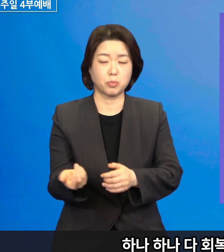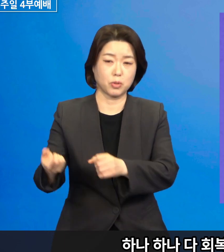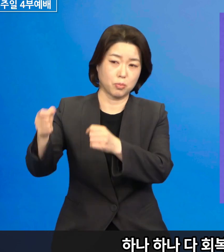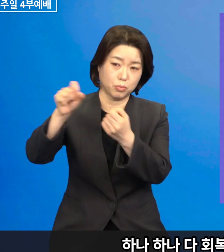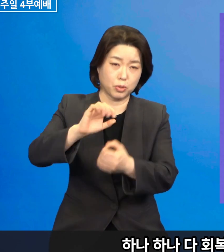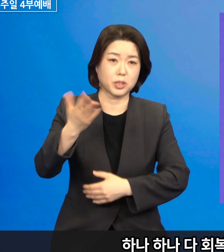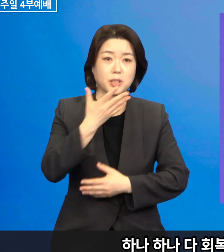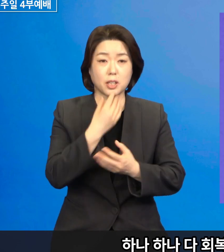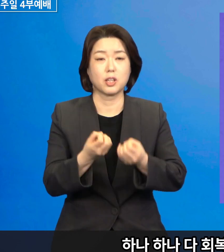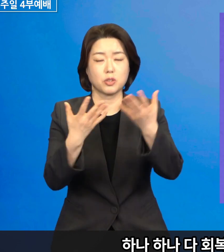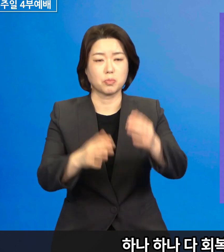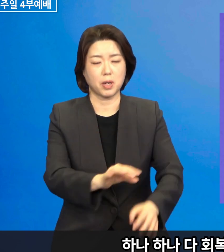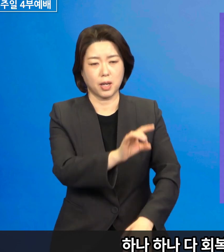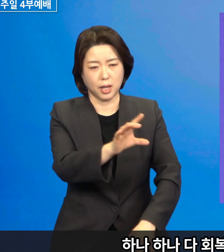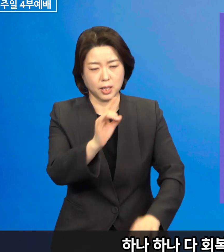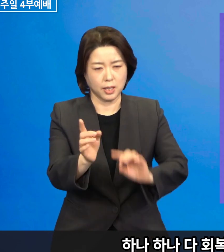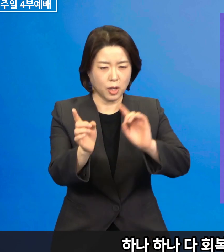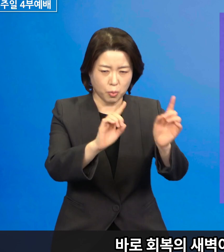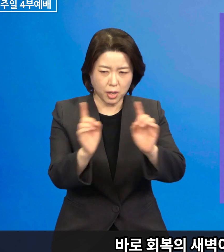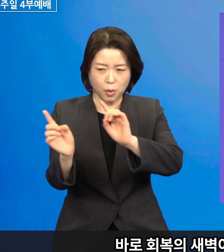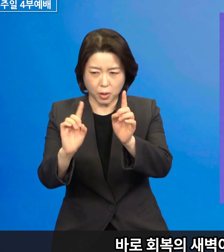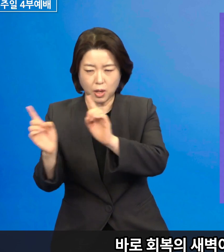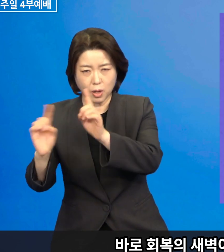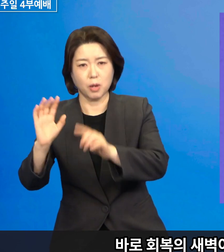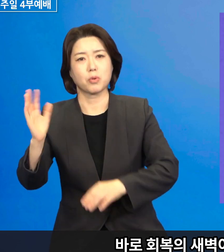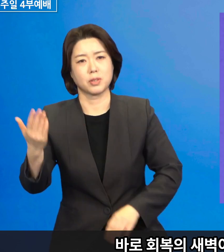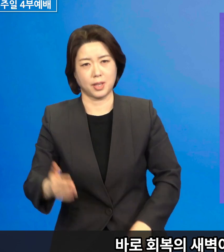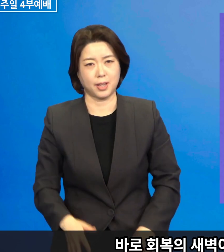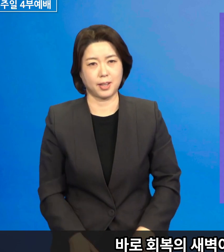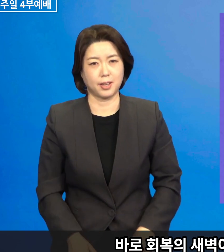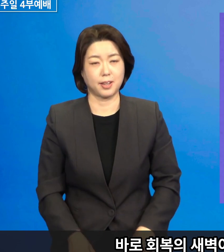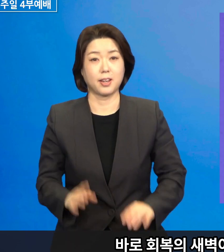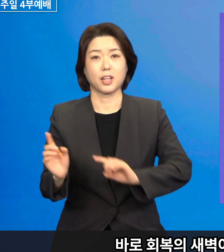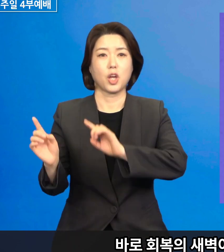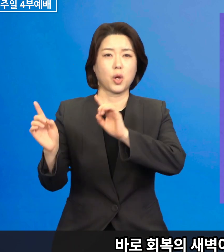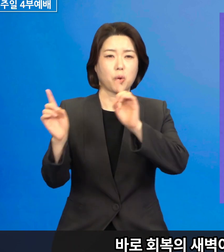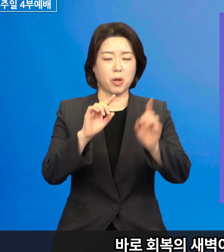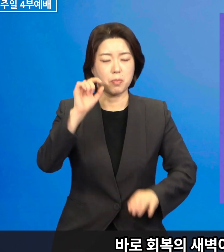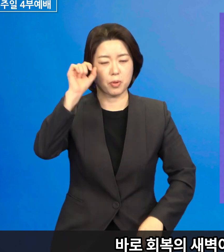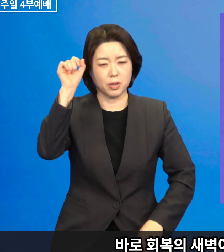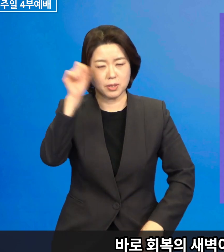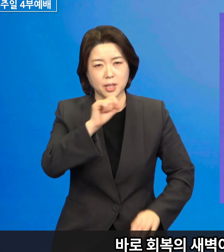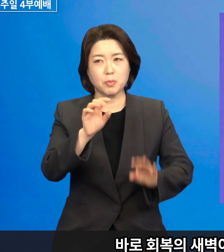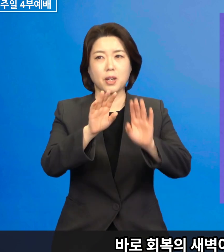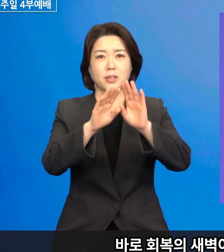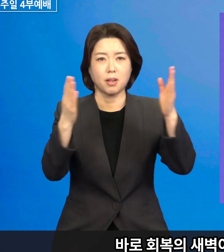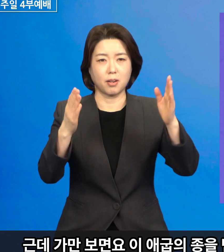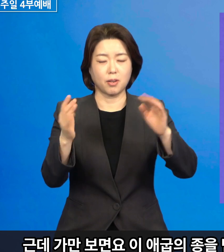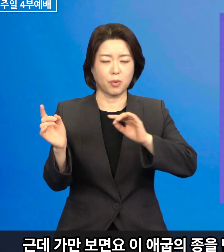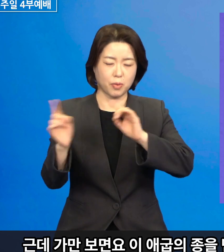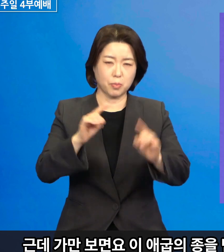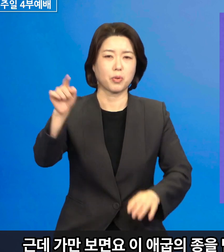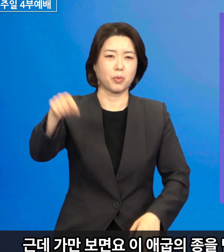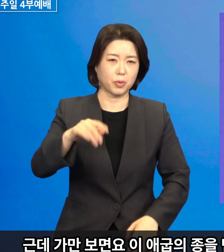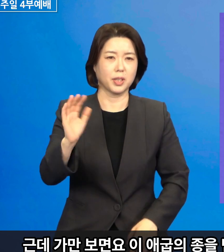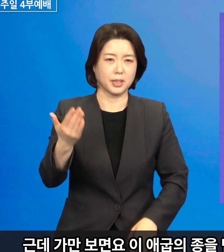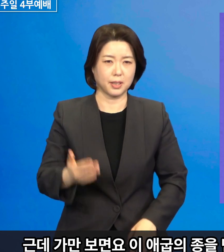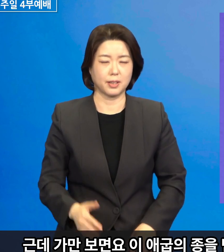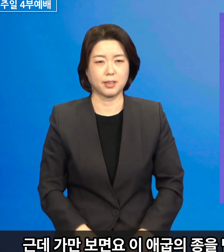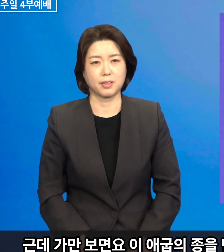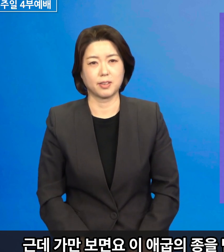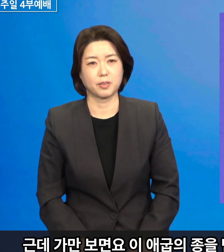축복합니다. 하나하나 다 회복이 되어지는 것이죠. 바로 회복의 새벽이 열리게 된 것입니다. 근데 가만